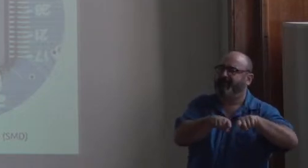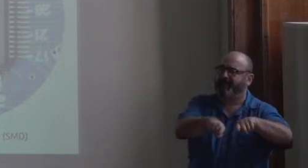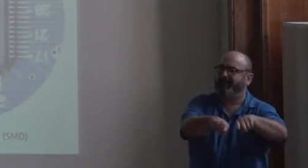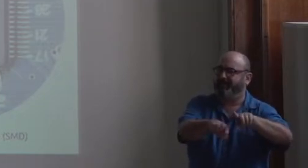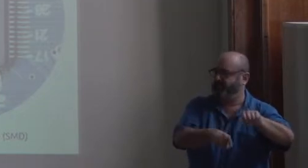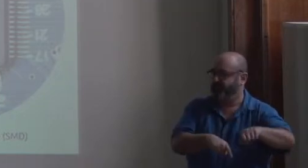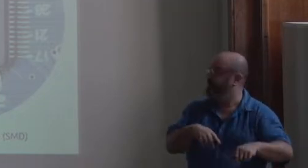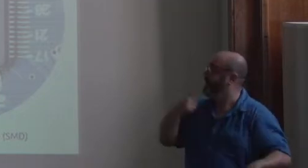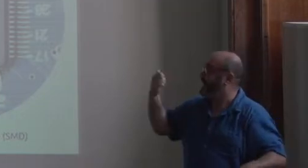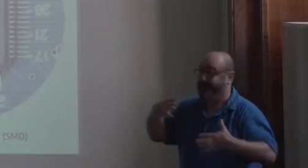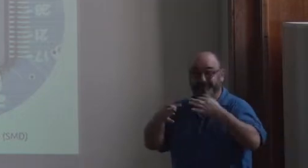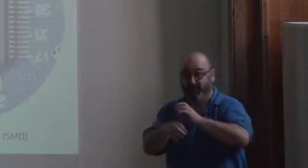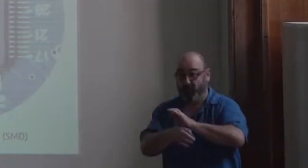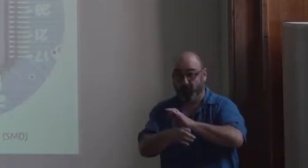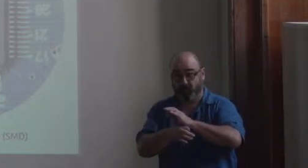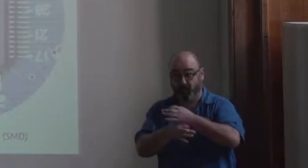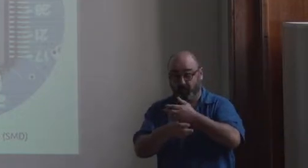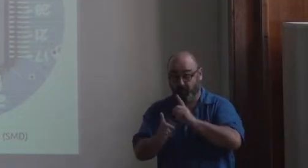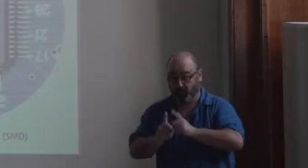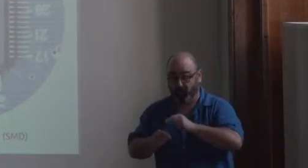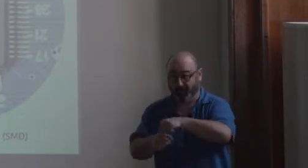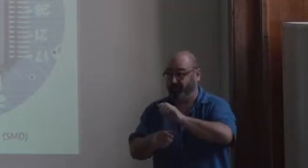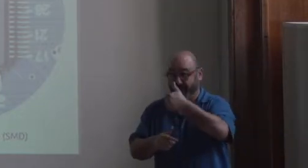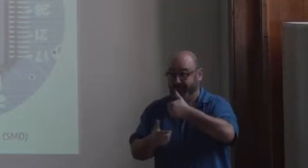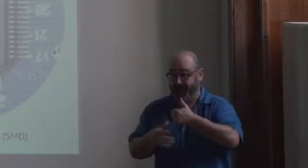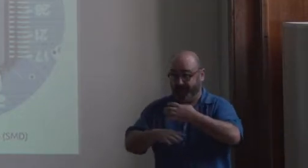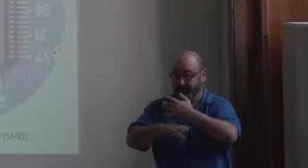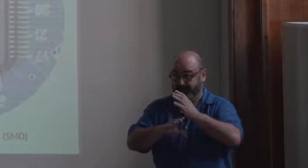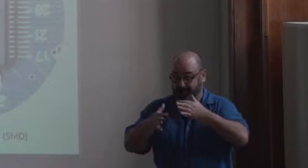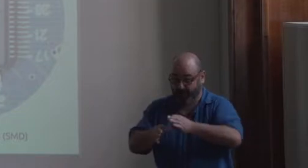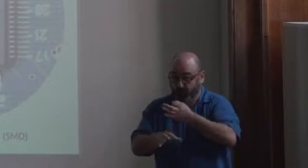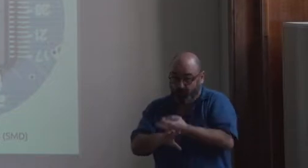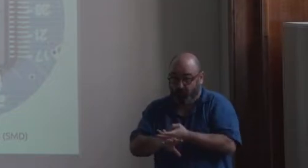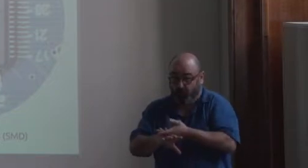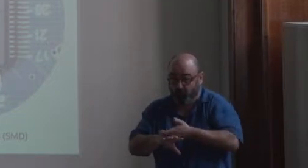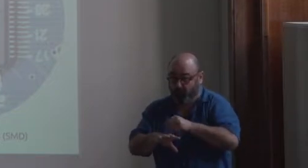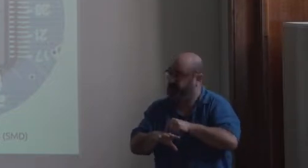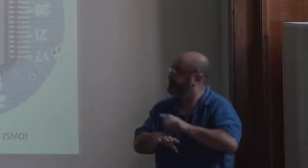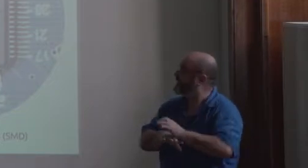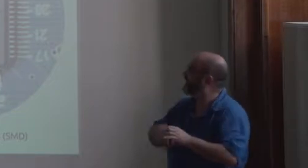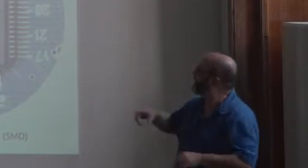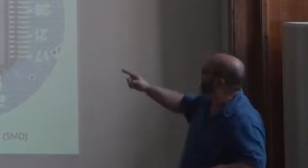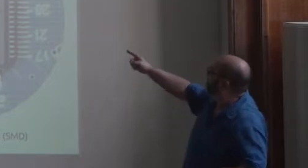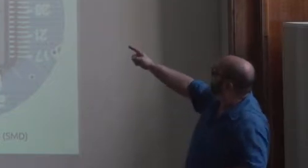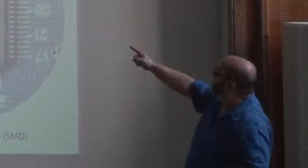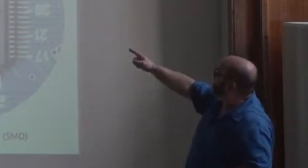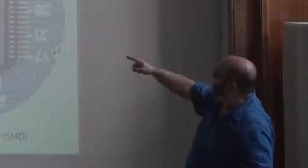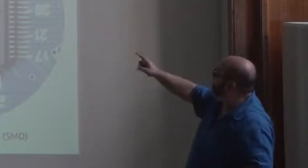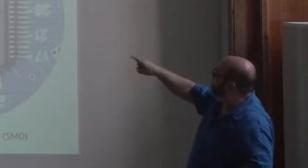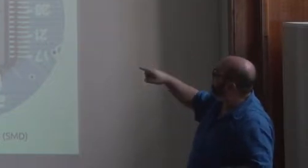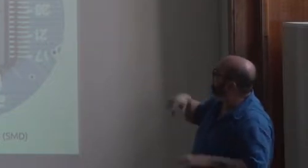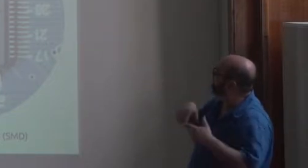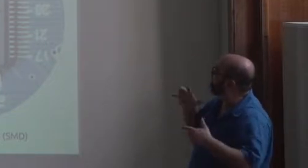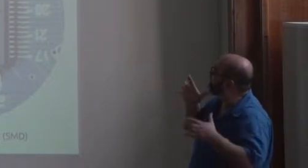microcontrôleur, c'est la fonctionnalité première qu'on recherche. Donc ce que vous voyez à droite ici, c'est les deux formats les plus courants de